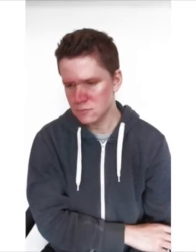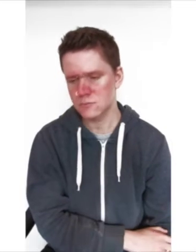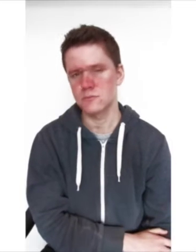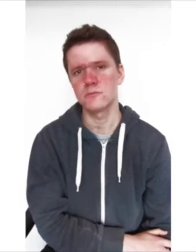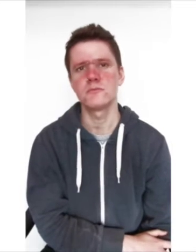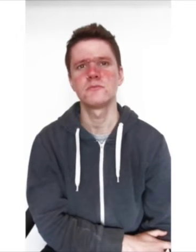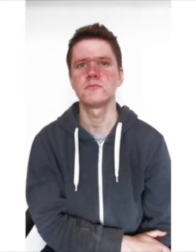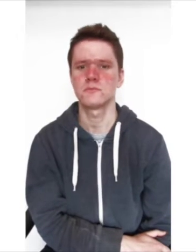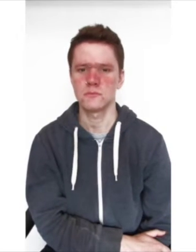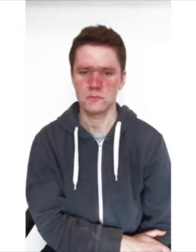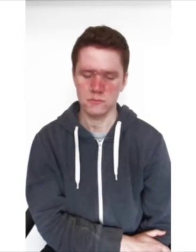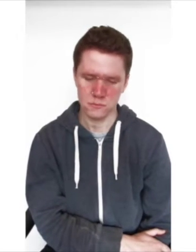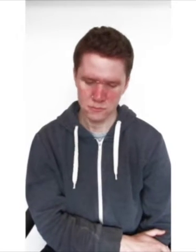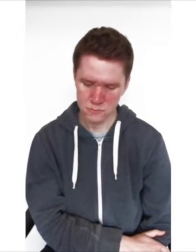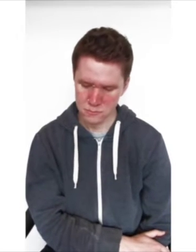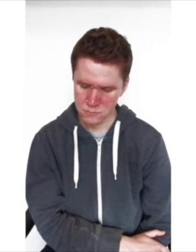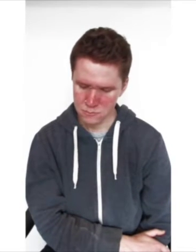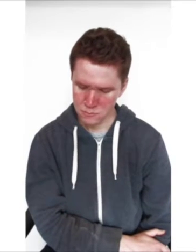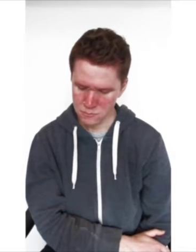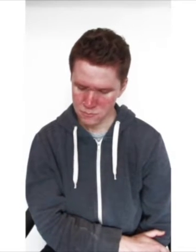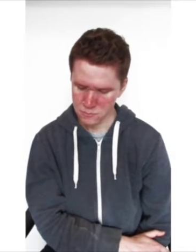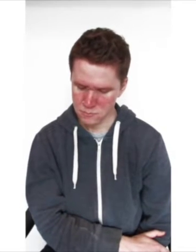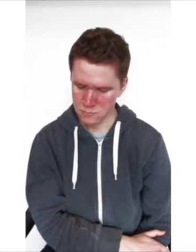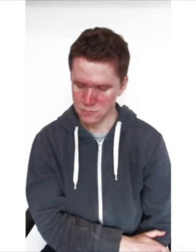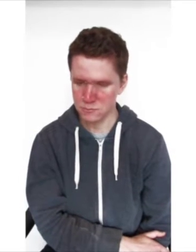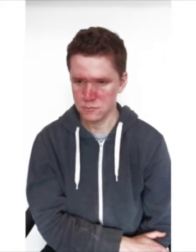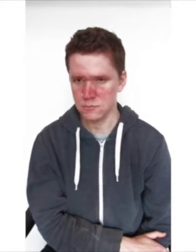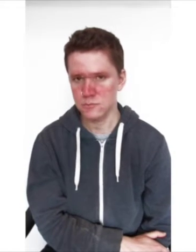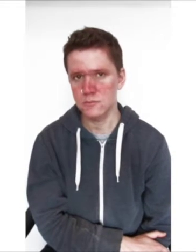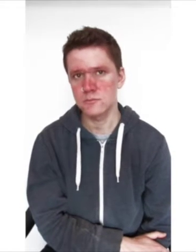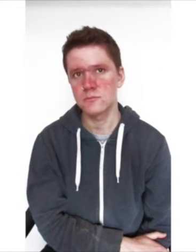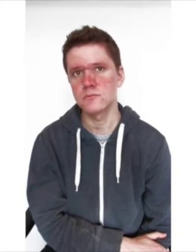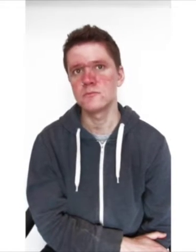rifugierò dove ancora non lo so.